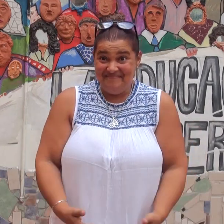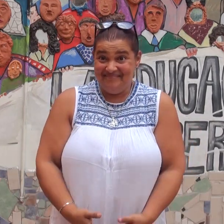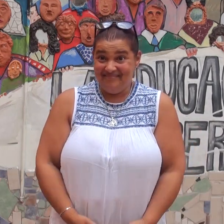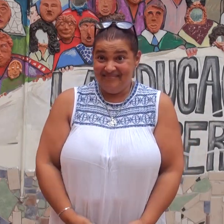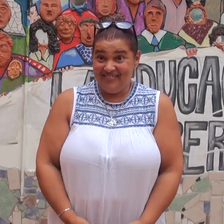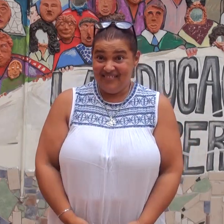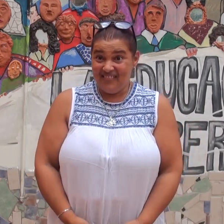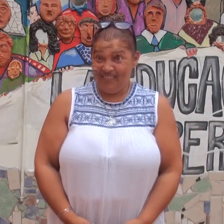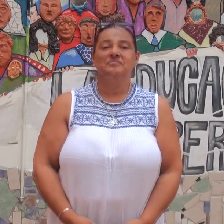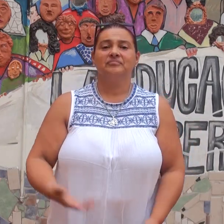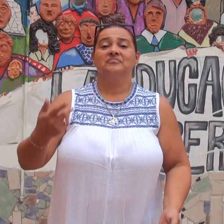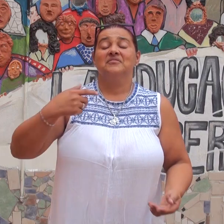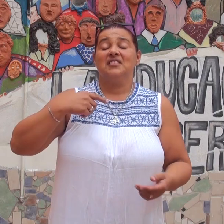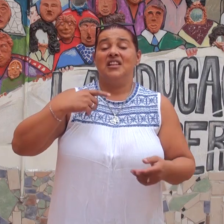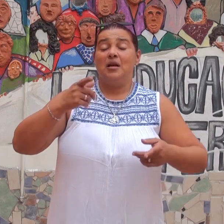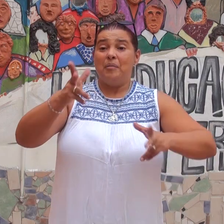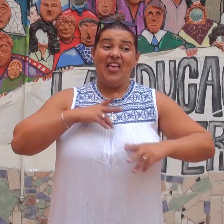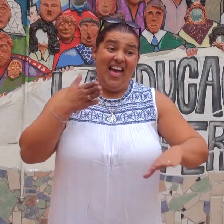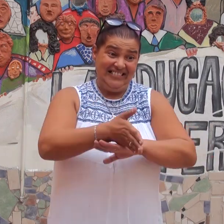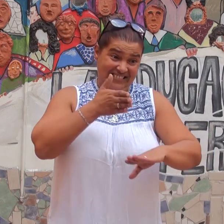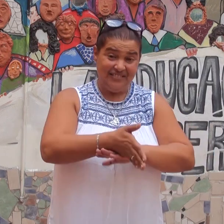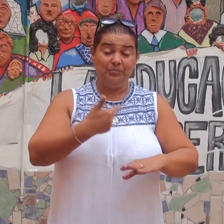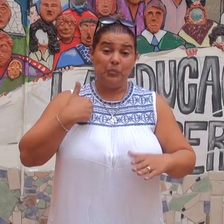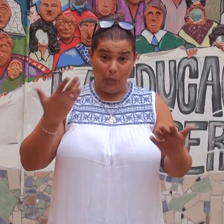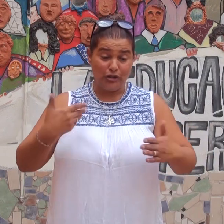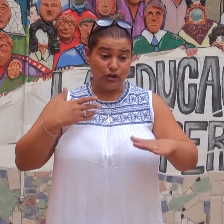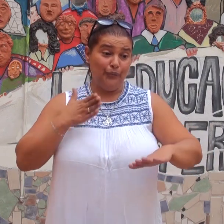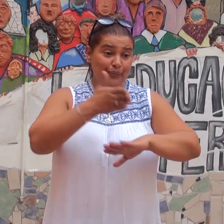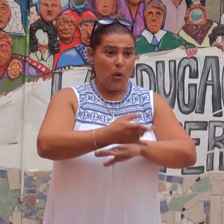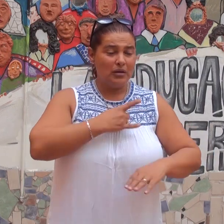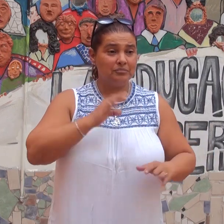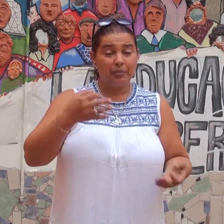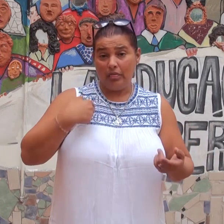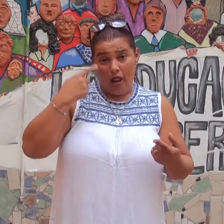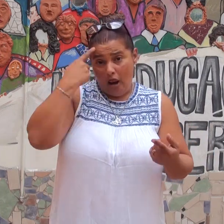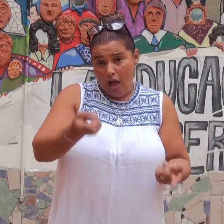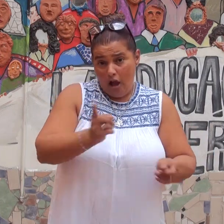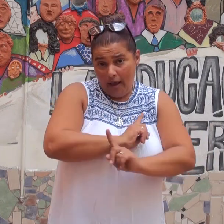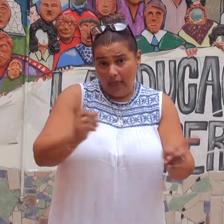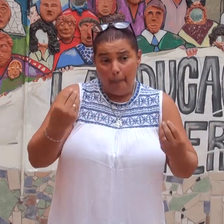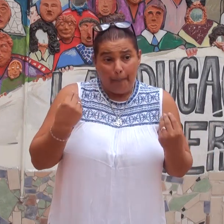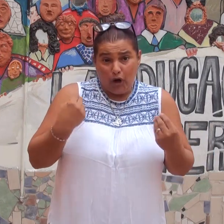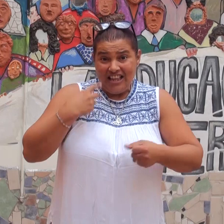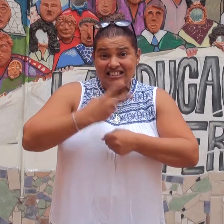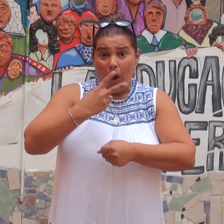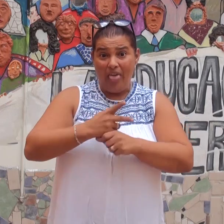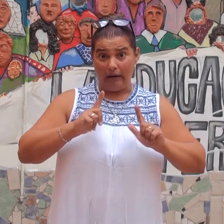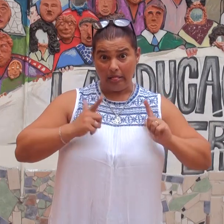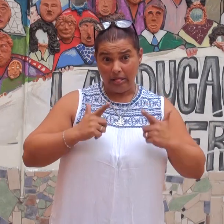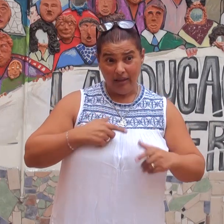acá estoy. Ante la insistencia de él, tuve que aceptar entrar a la universidad. Yo no le creía para nada,